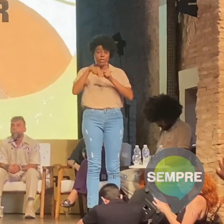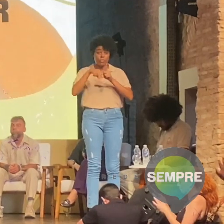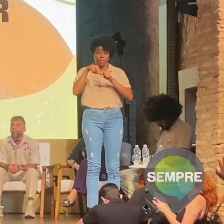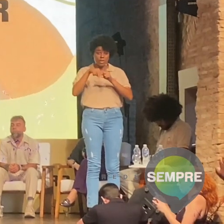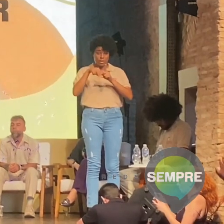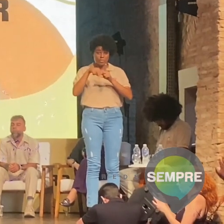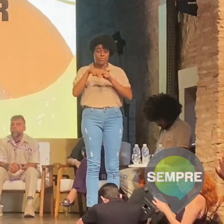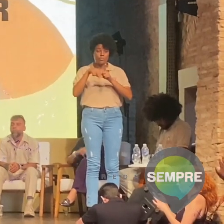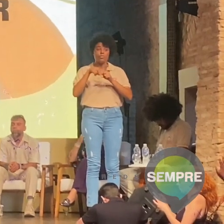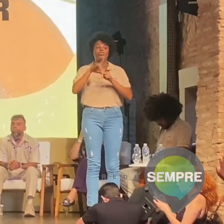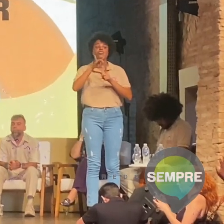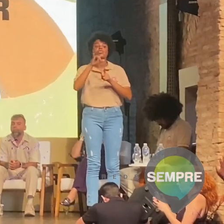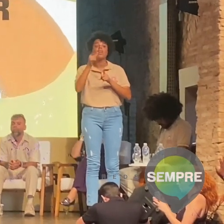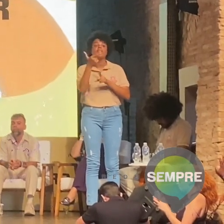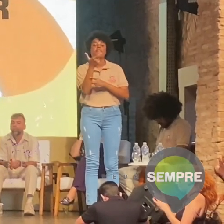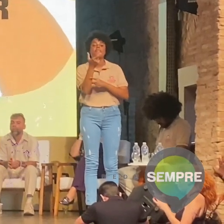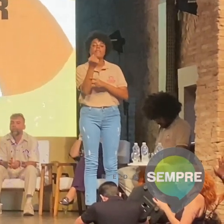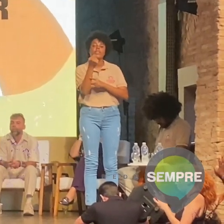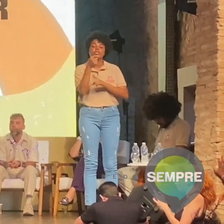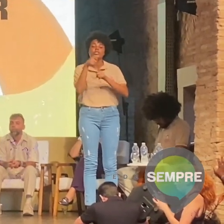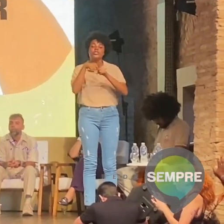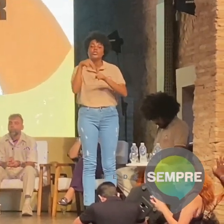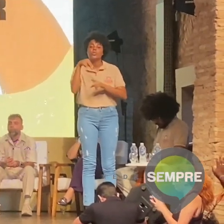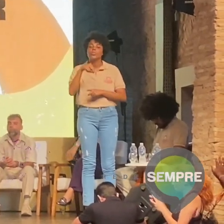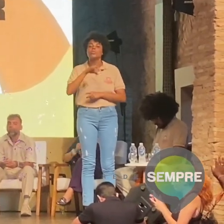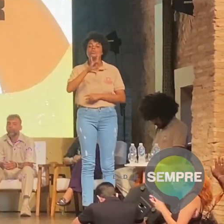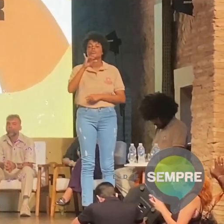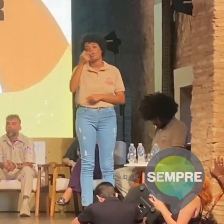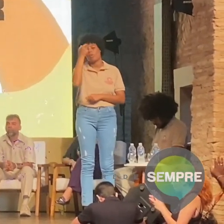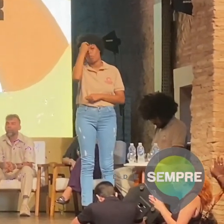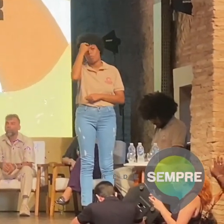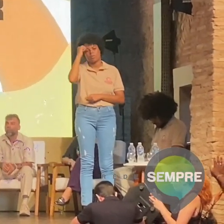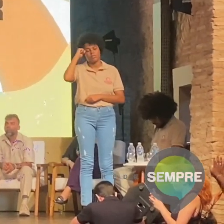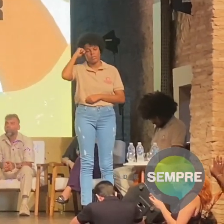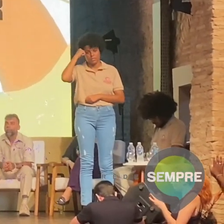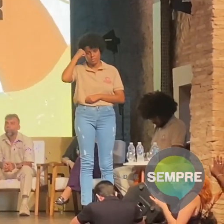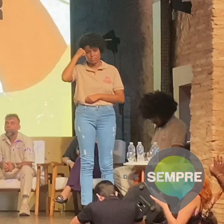em especial o dia 20, que era o dia da consciência negra,